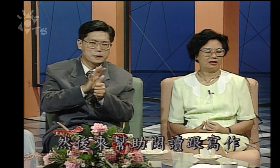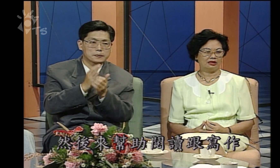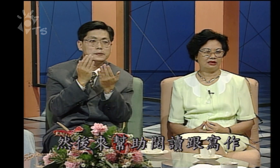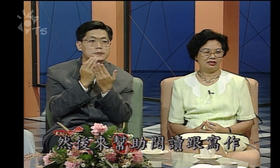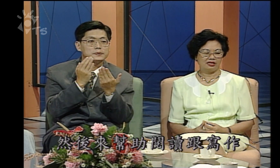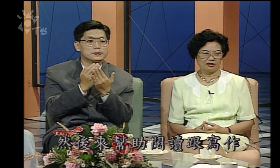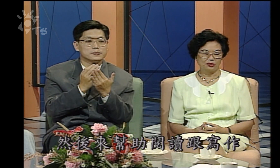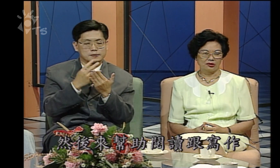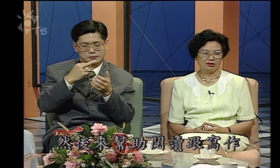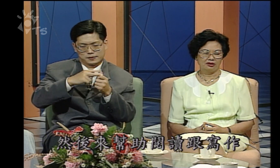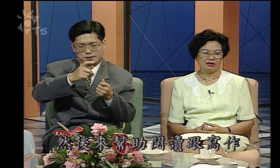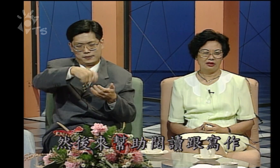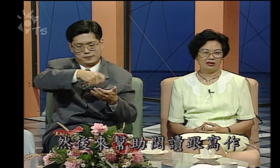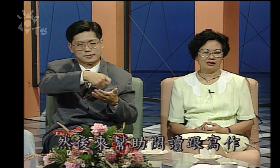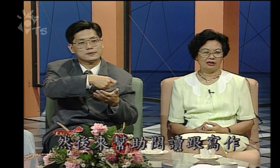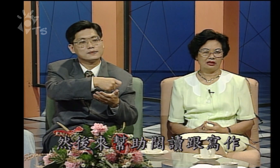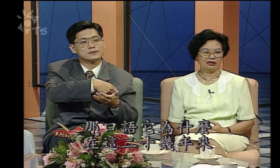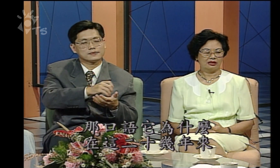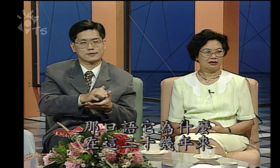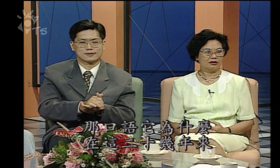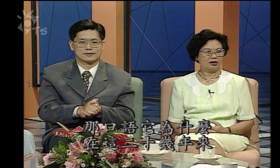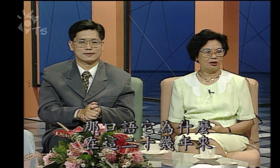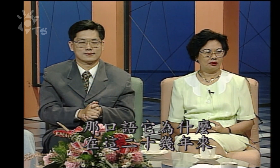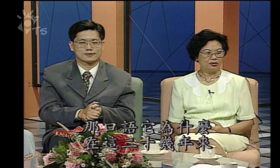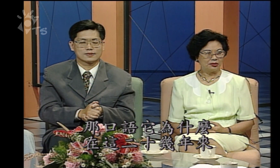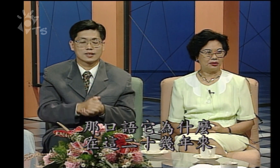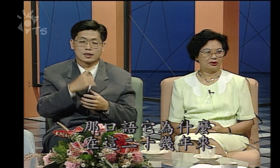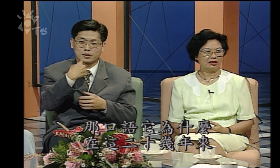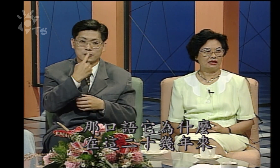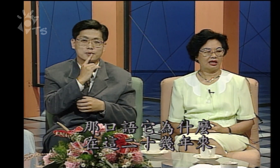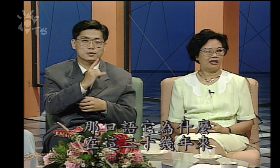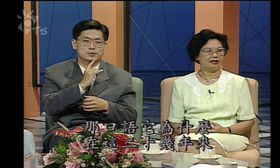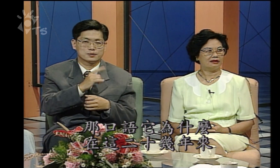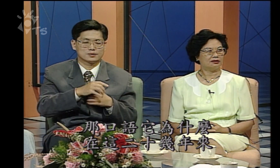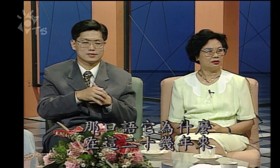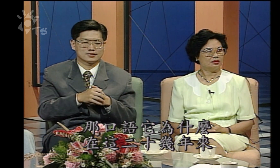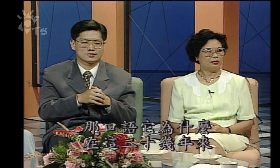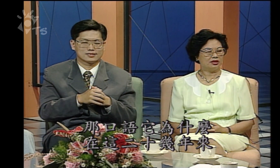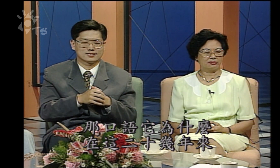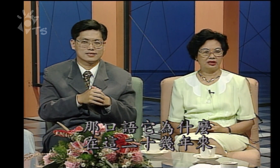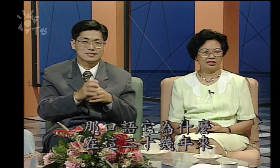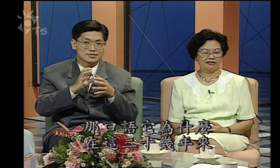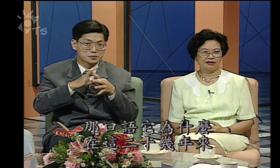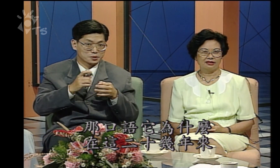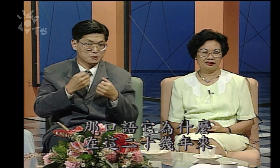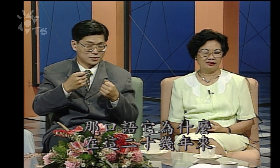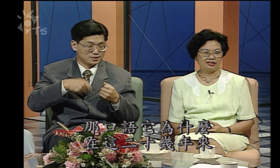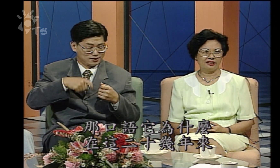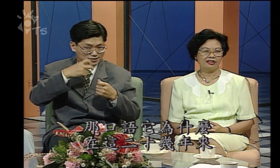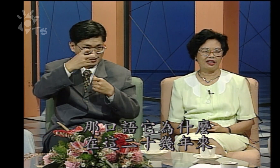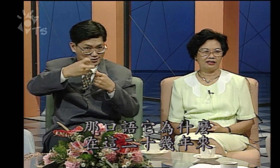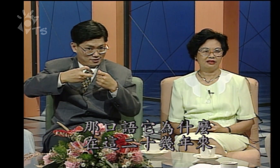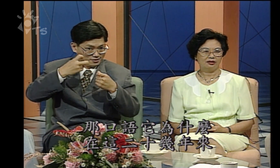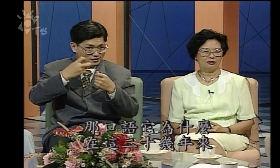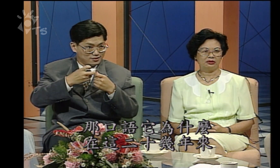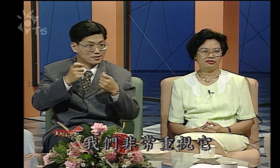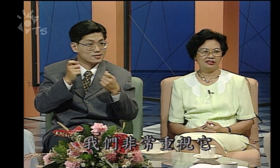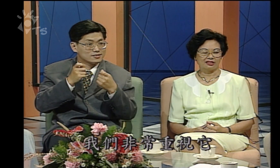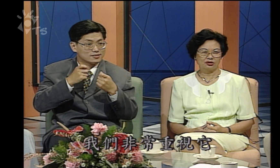跟写作。那口语它为什么在这20几年来我们非常重